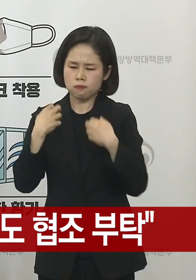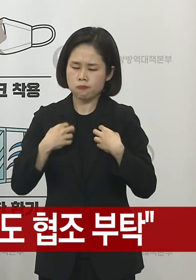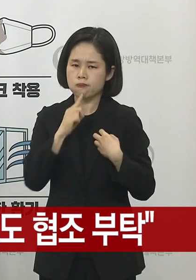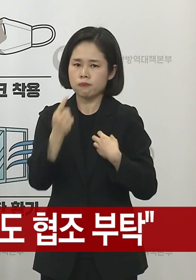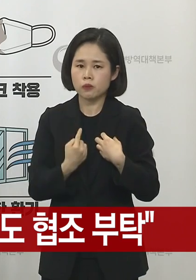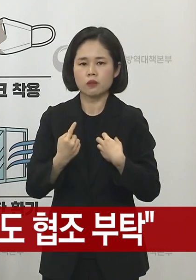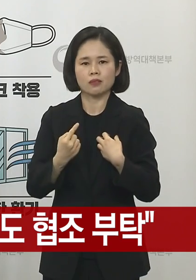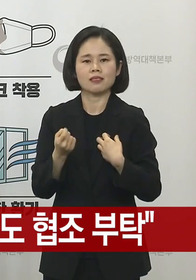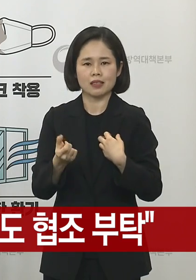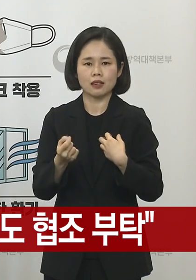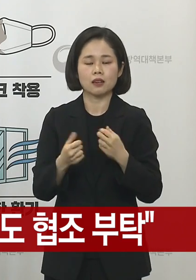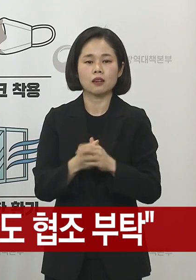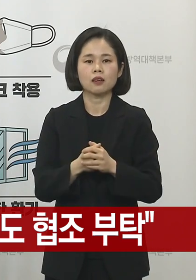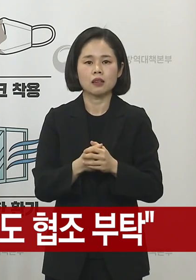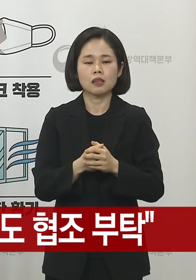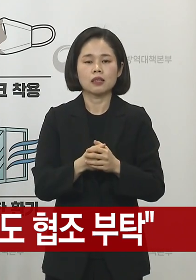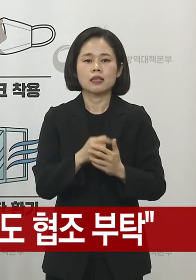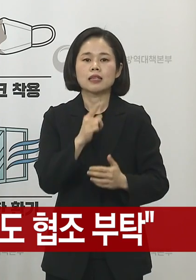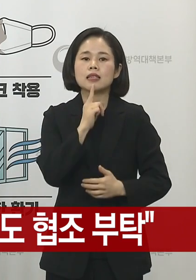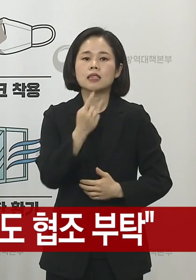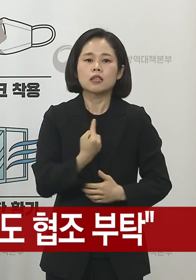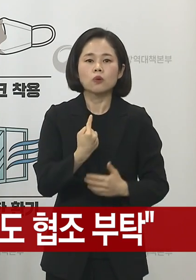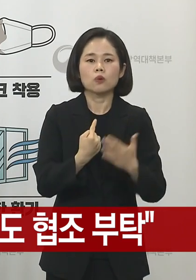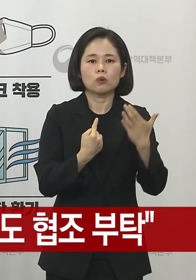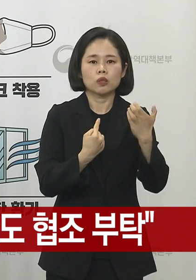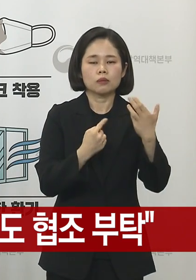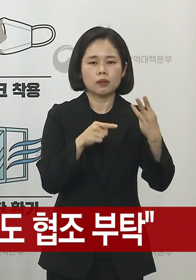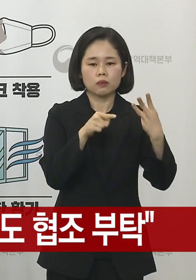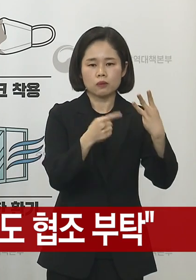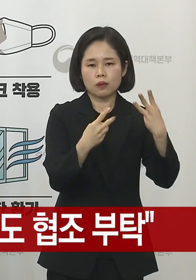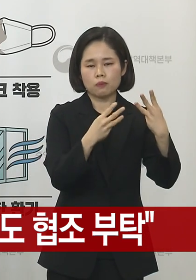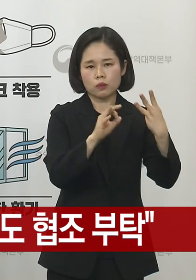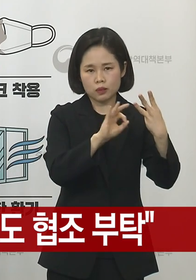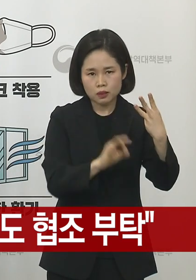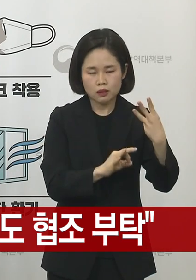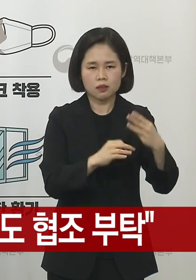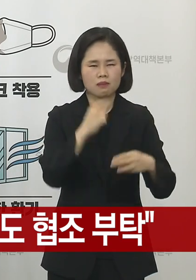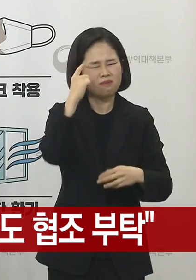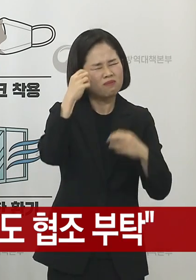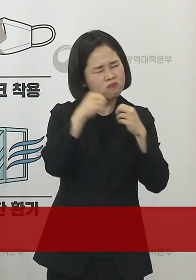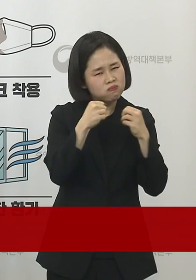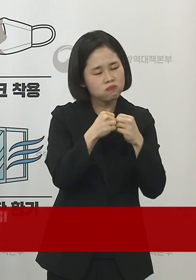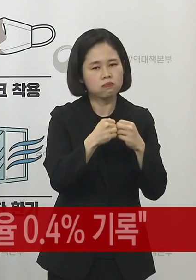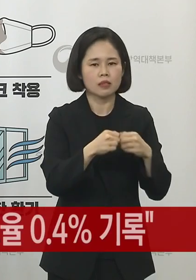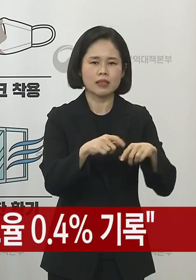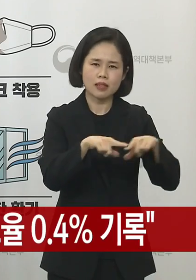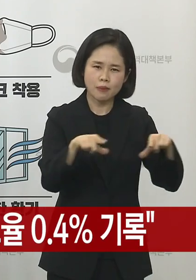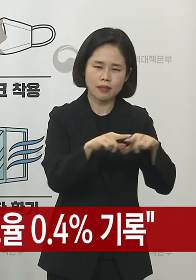약 93.3%는 근육통, 두통 등 일반적인 이상 반응이었습니다.